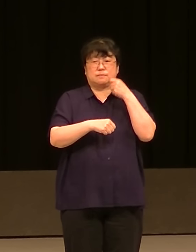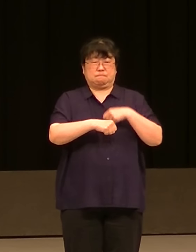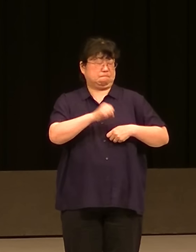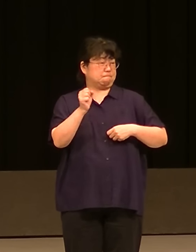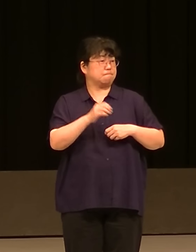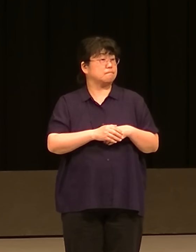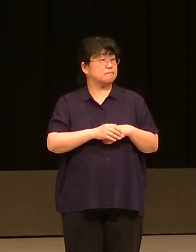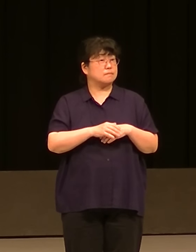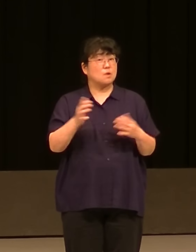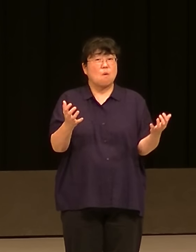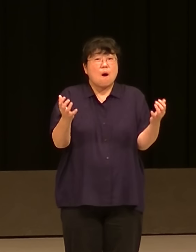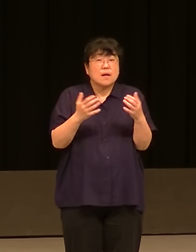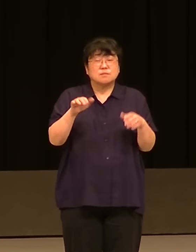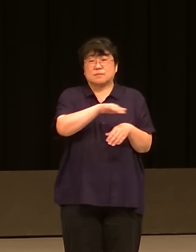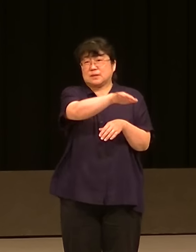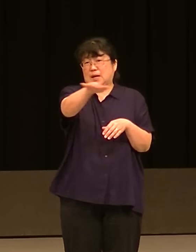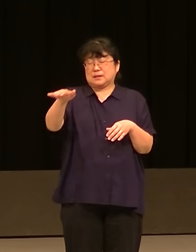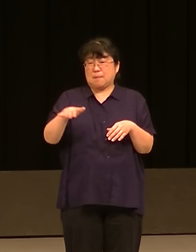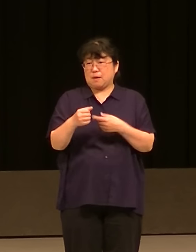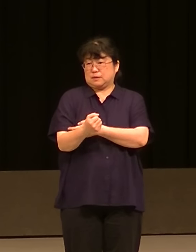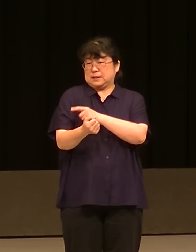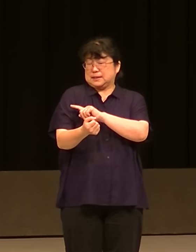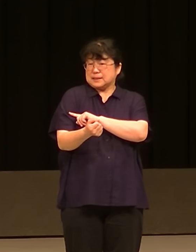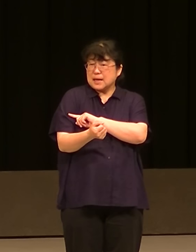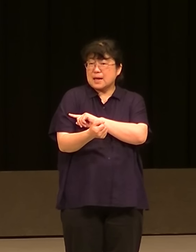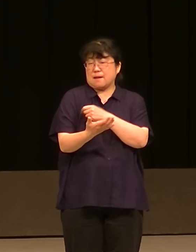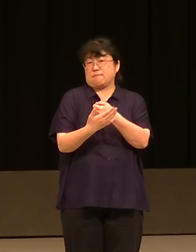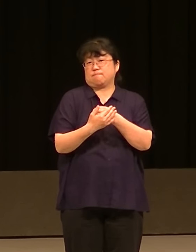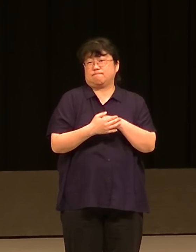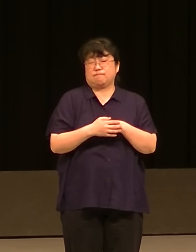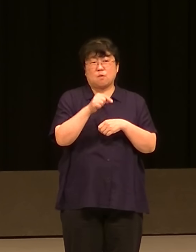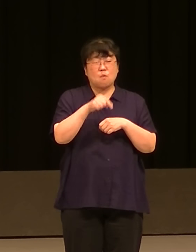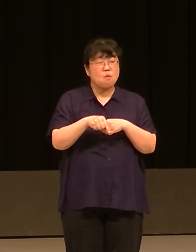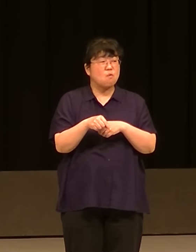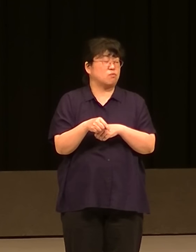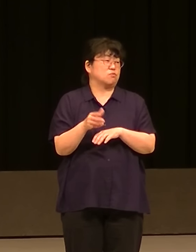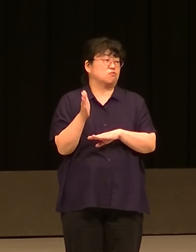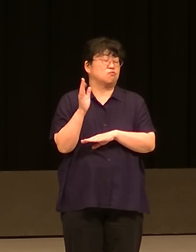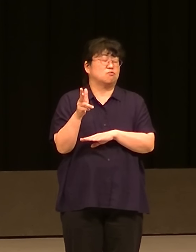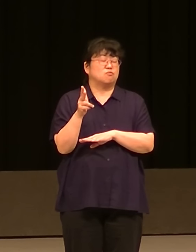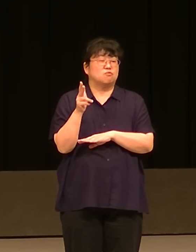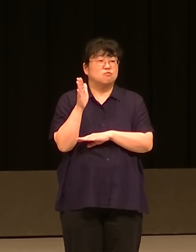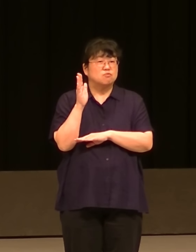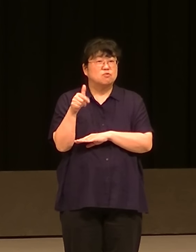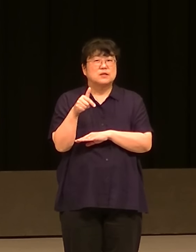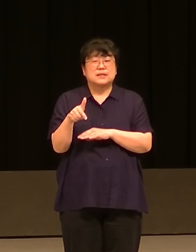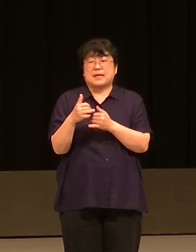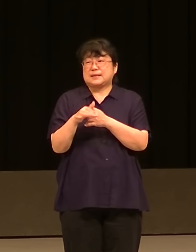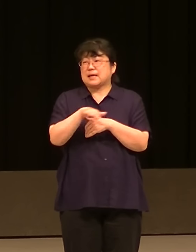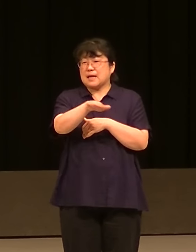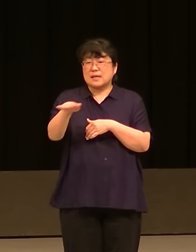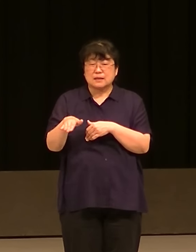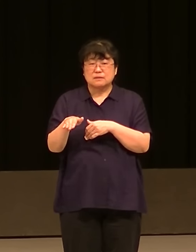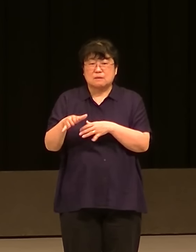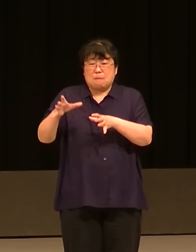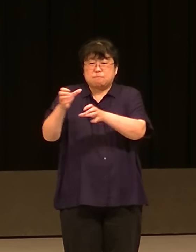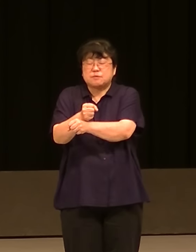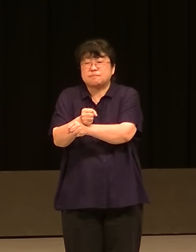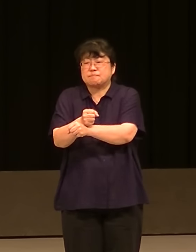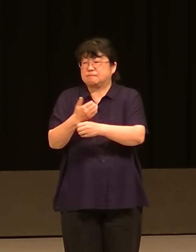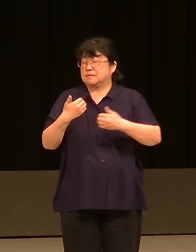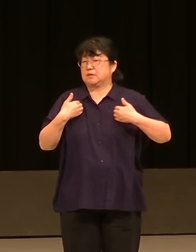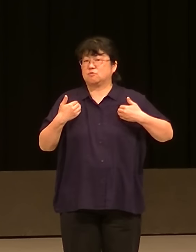お集まりのたくさんの皆様の力の力で、こういう政治家どもを撲滅に追い込まねばいけ